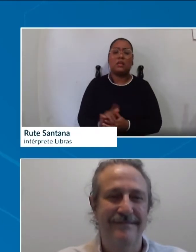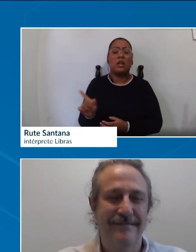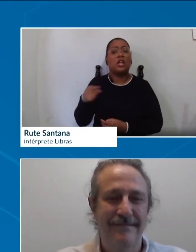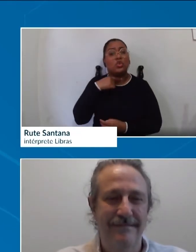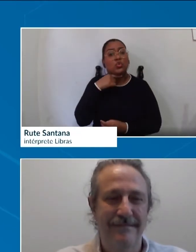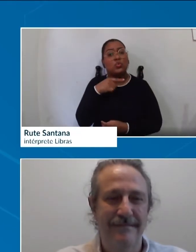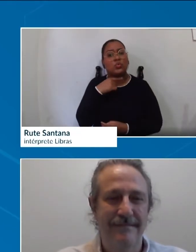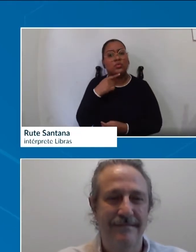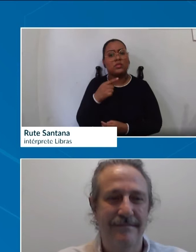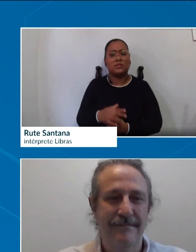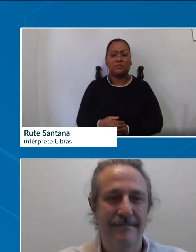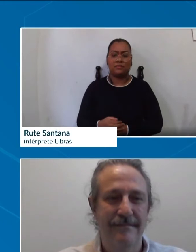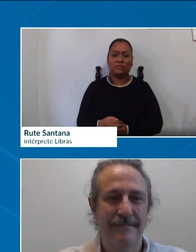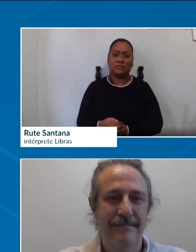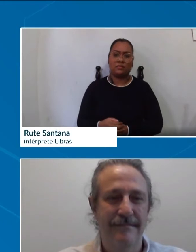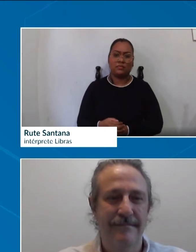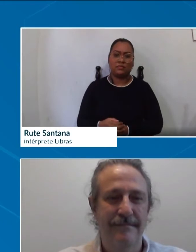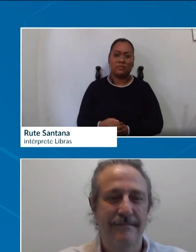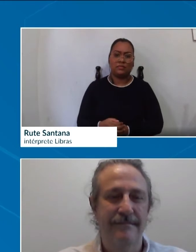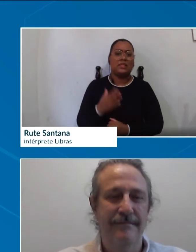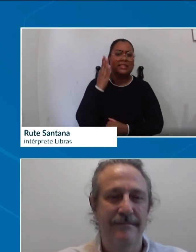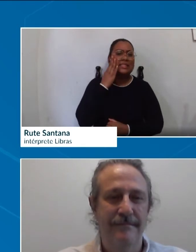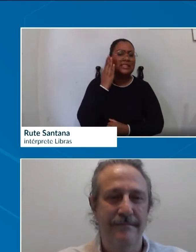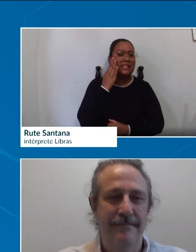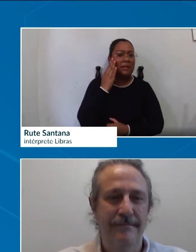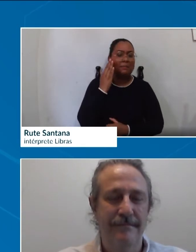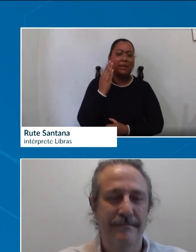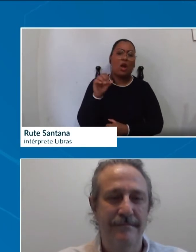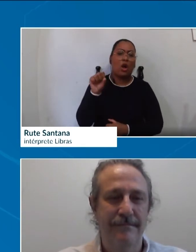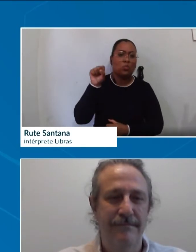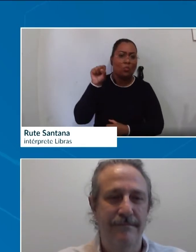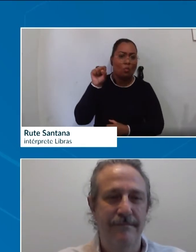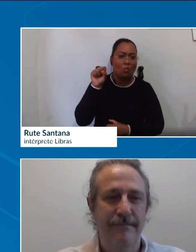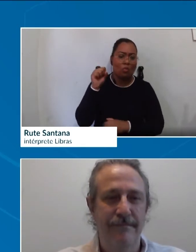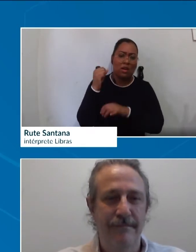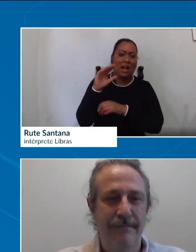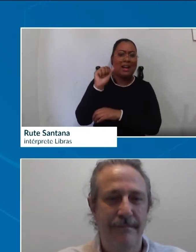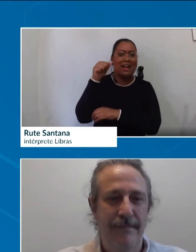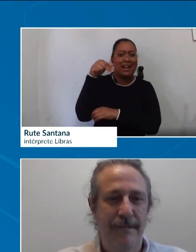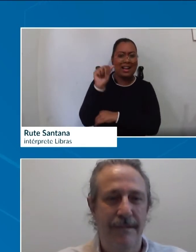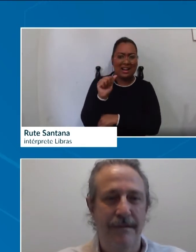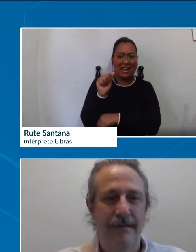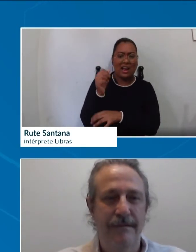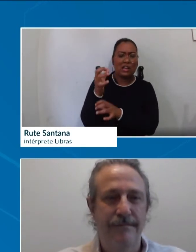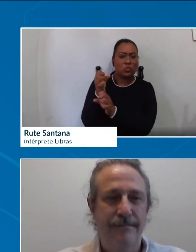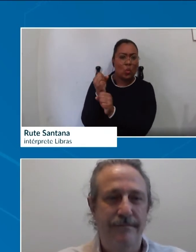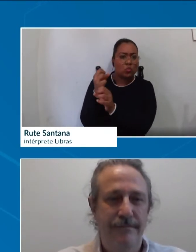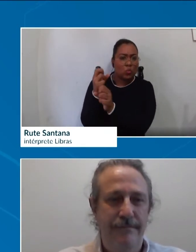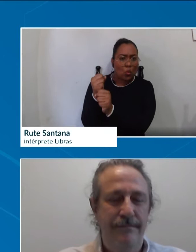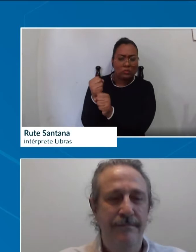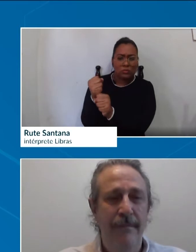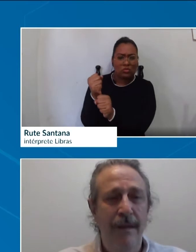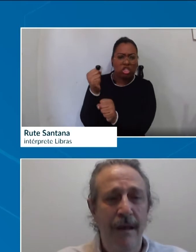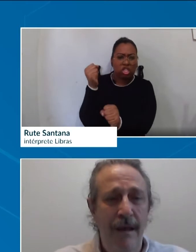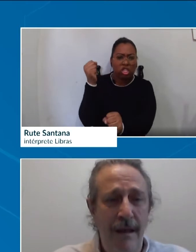para o bagaço, né, o subproduto da cana-de-açúcar, tem se pensado em algo na área da ciência e tecnologia de